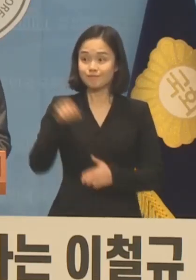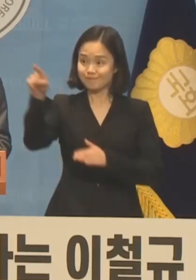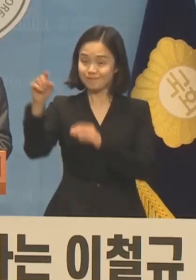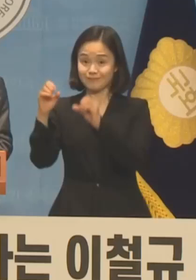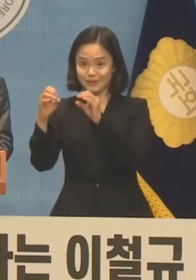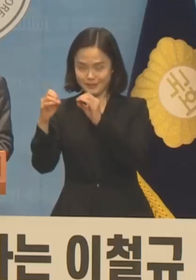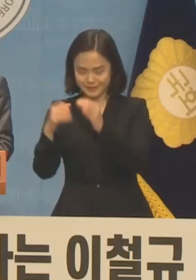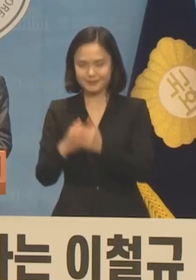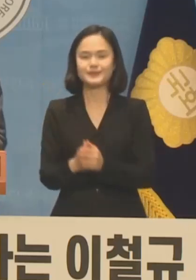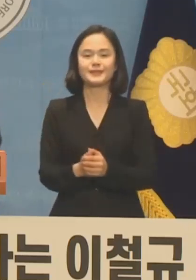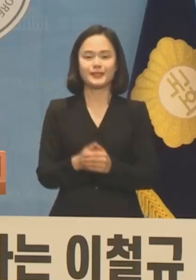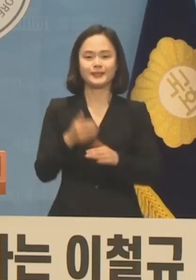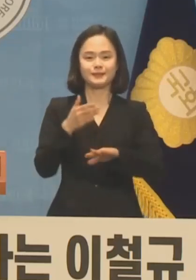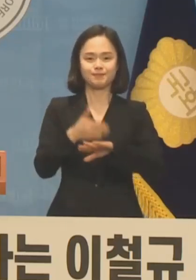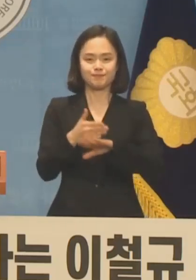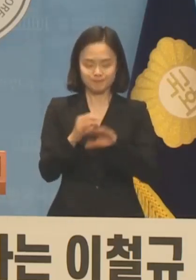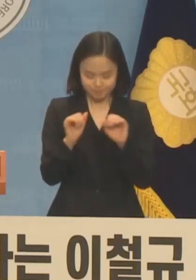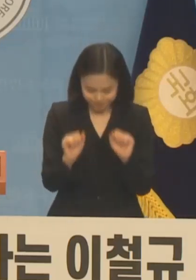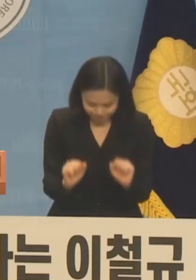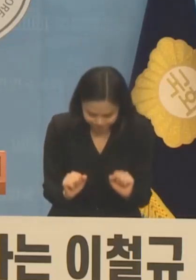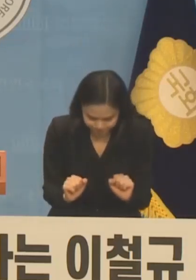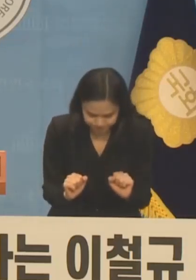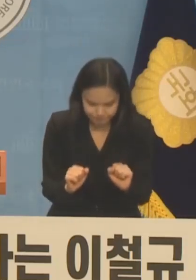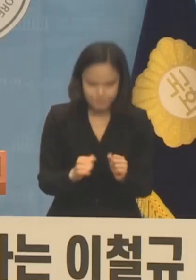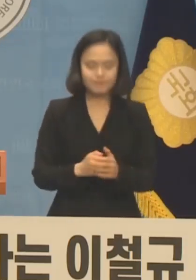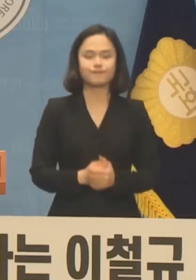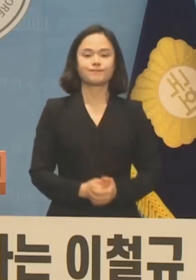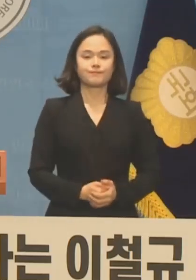마치겠습니다. 감사합니다.